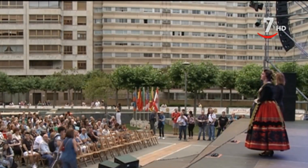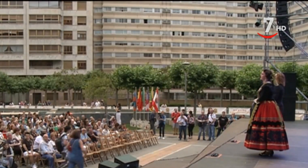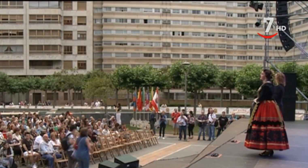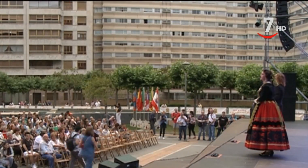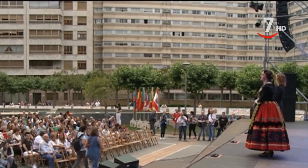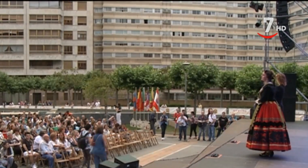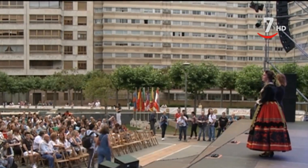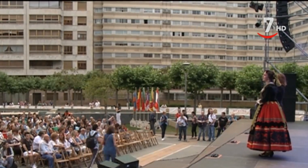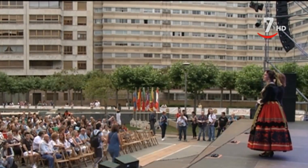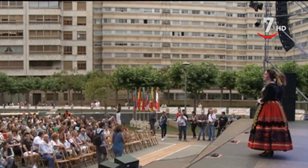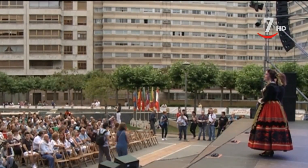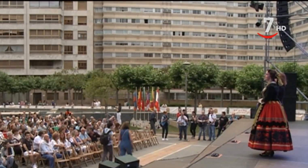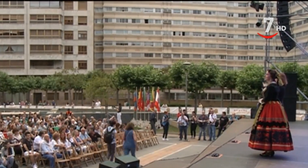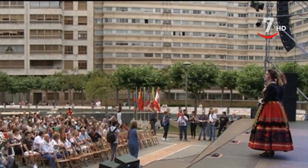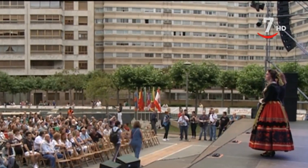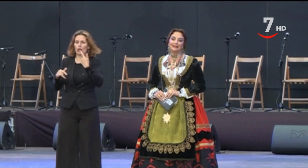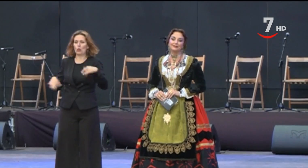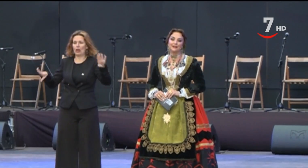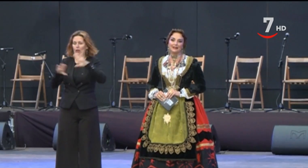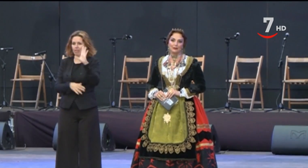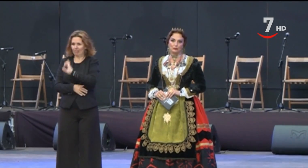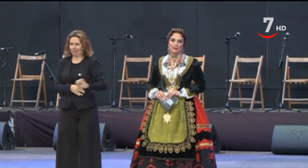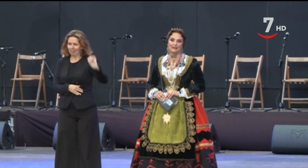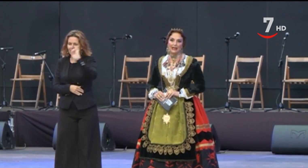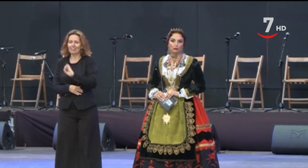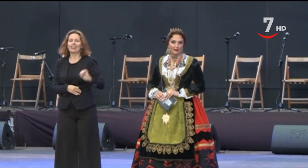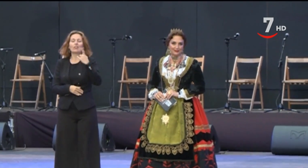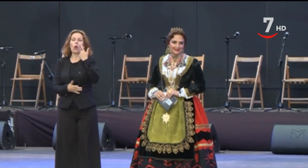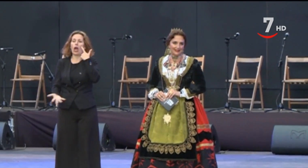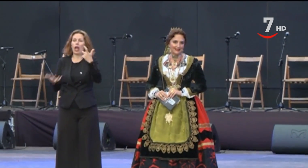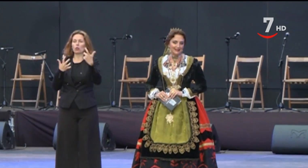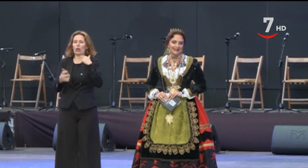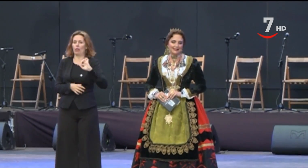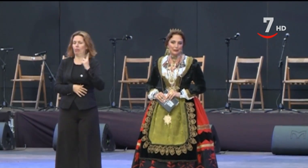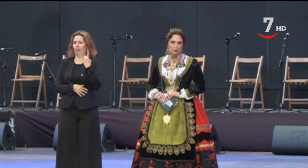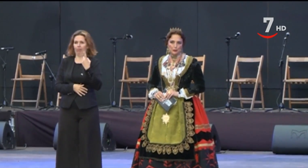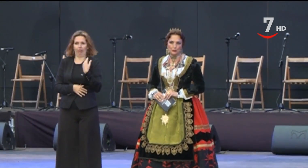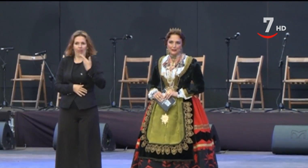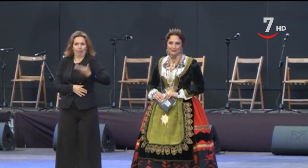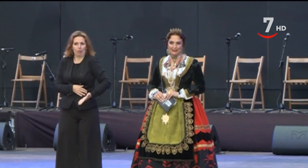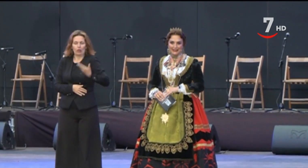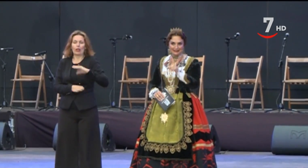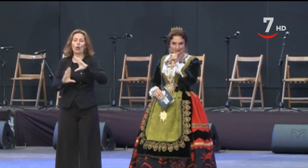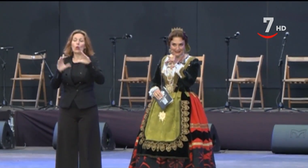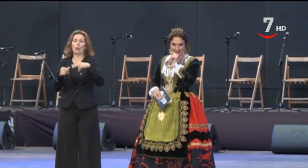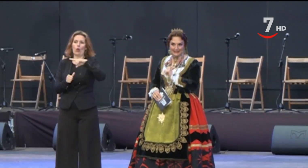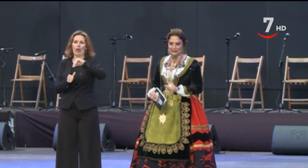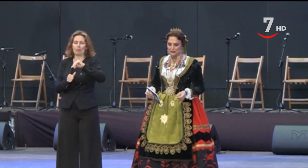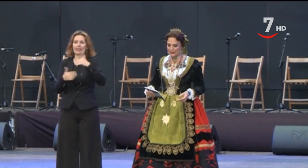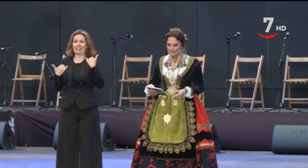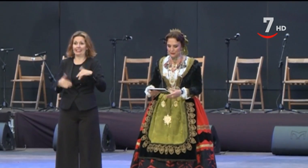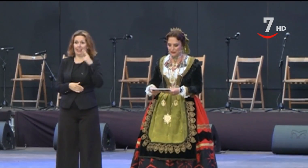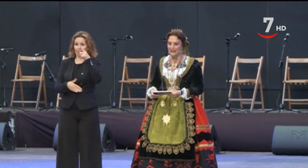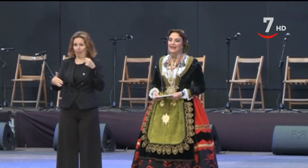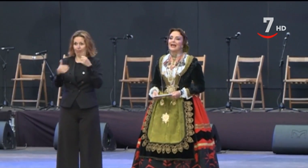a poder disfrutar de una noche magnífica con una actuación estelar del grupo de Armenia, que ya